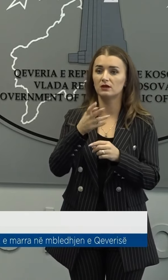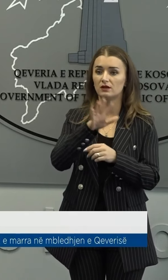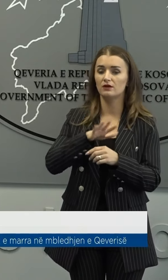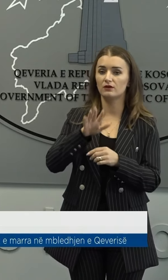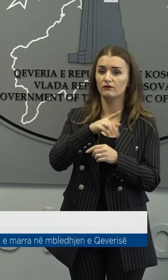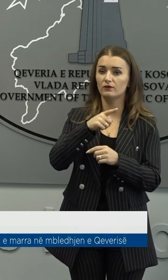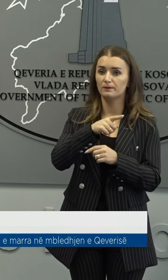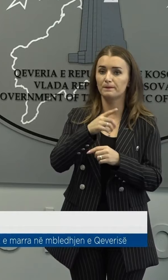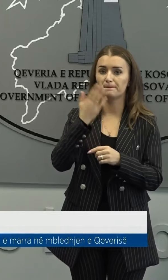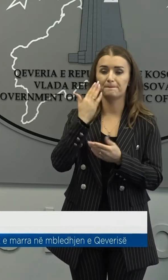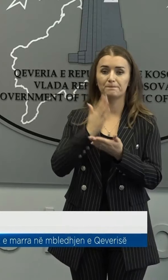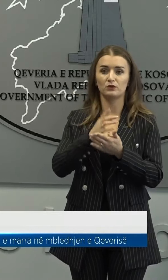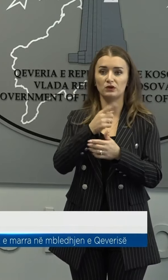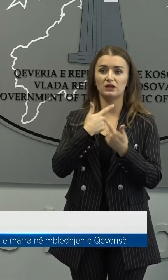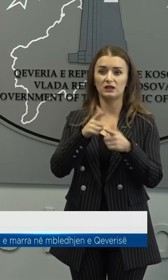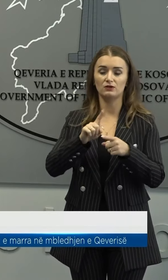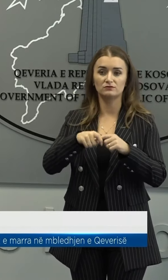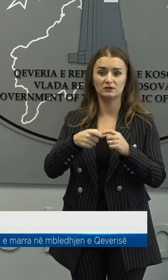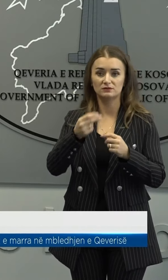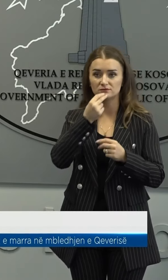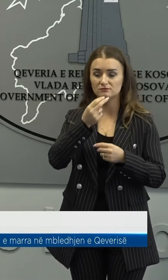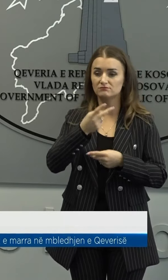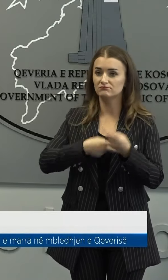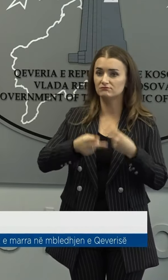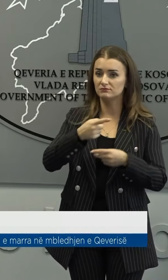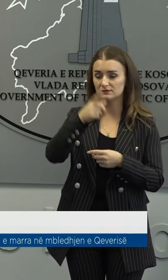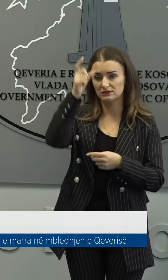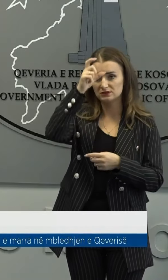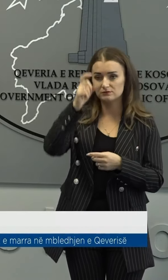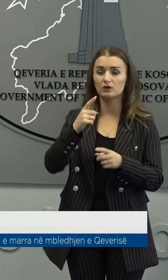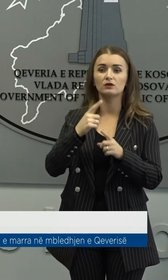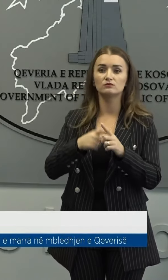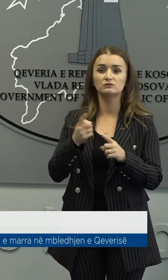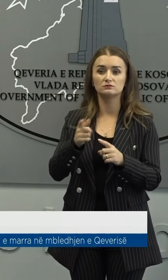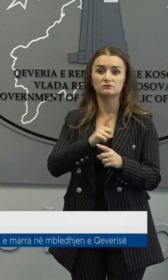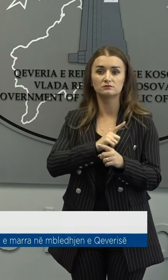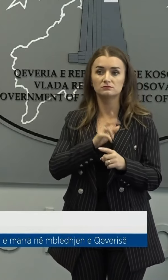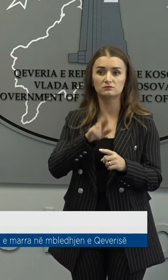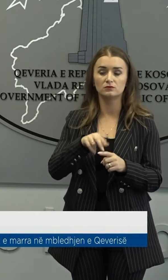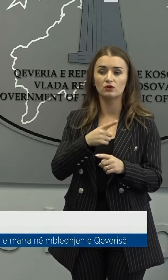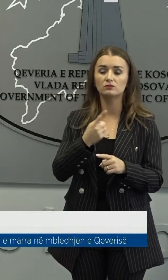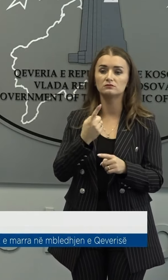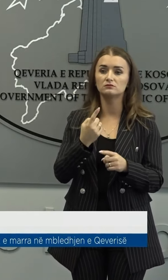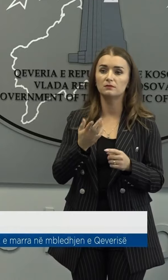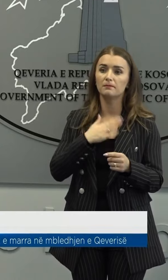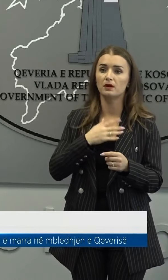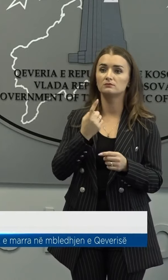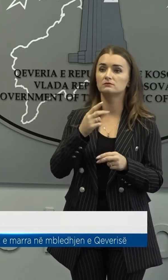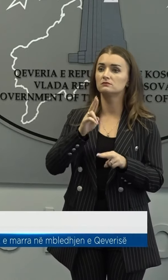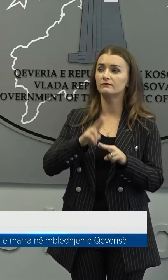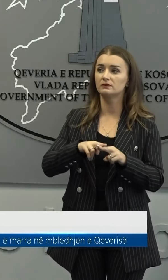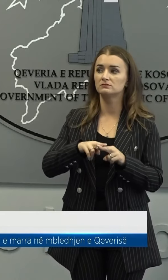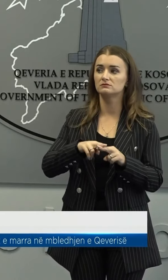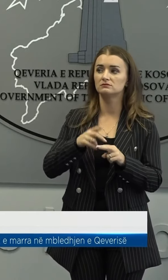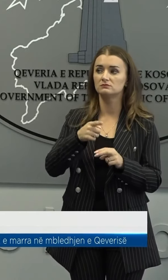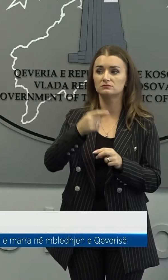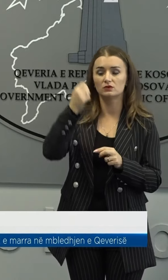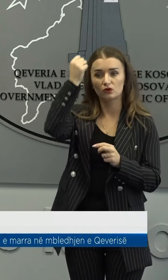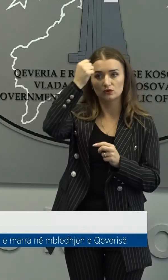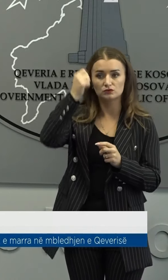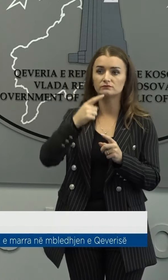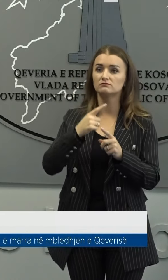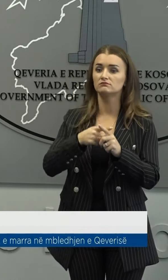të mallrave, dhe a do të prisni ndonjë konfirmim shtesë nga i dërguari amerikan i cili pritet të vijë në Kosovë sa i përket edhe raportit dhe dialogut